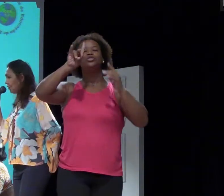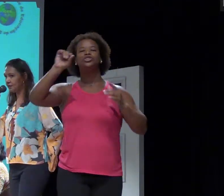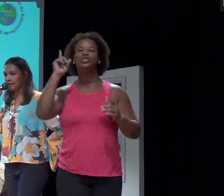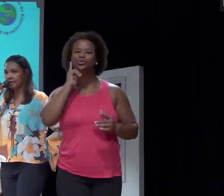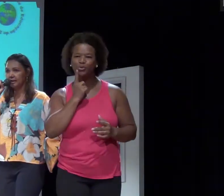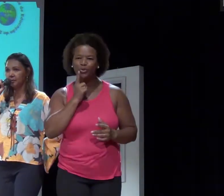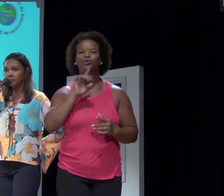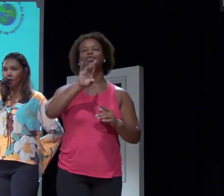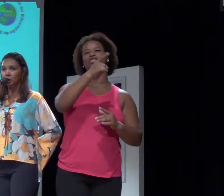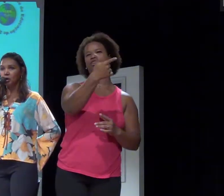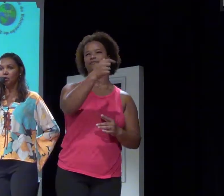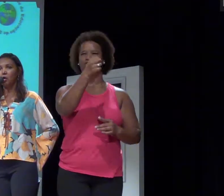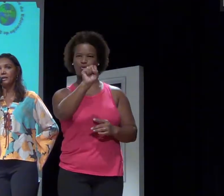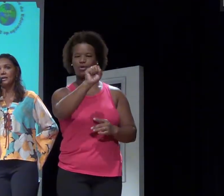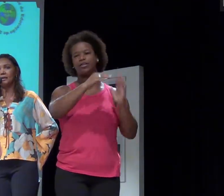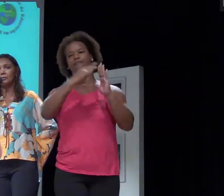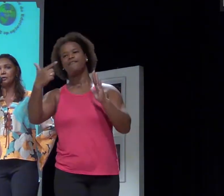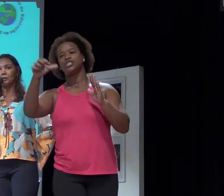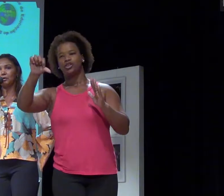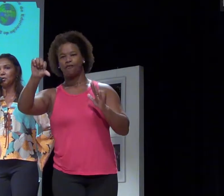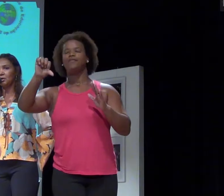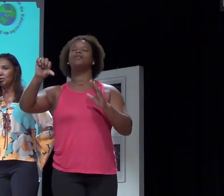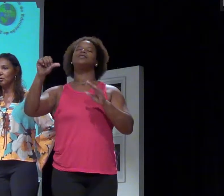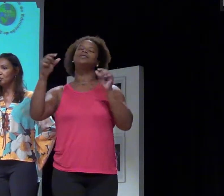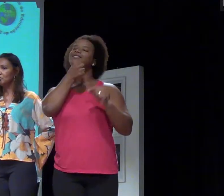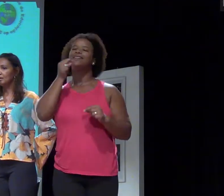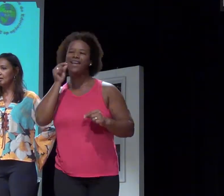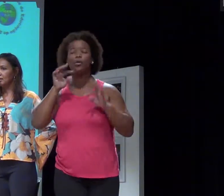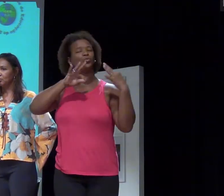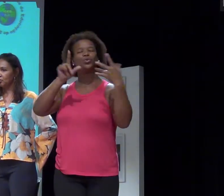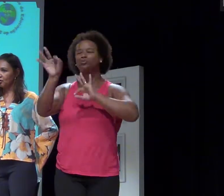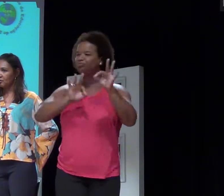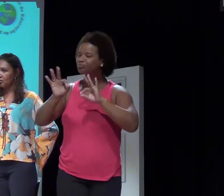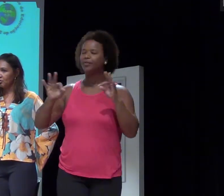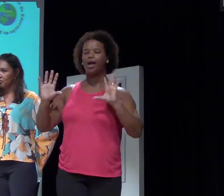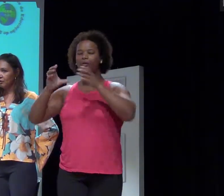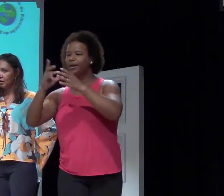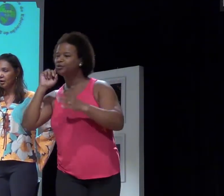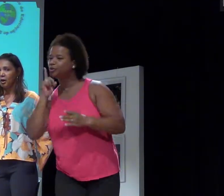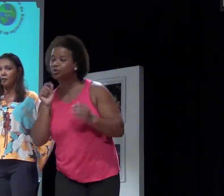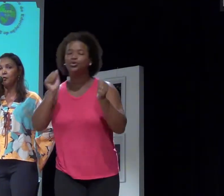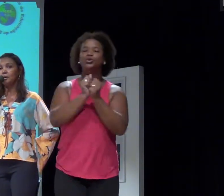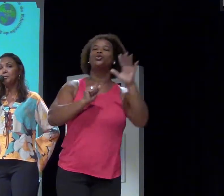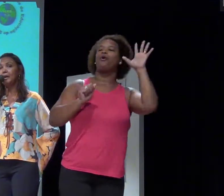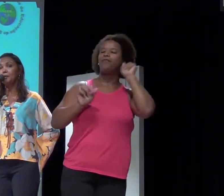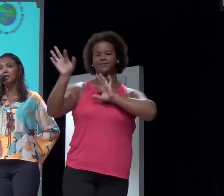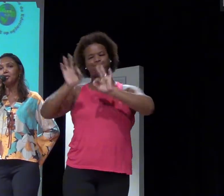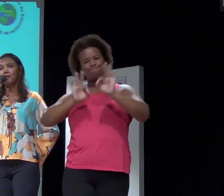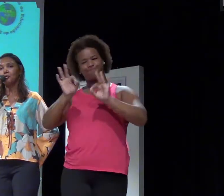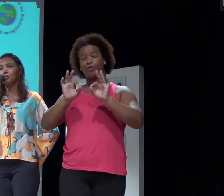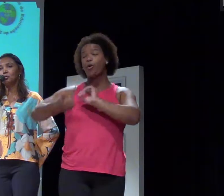a 29 de setembro, todo organizado pelos professores surdos, a comunidade surda, juntamente com os ouvintes. Foi o